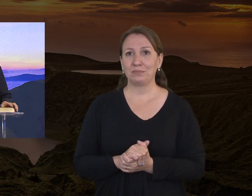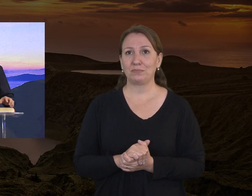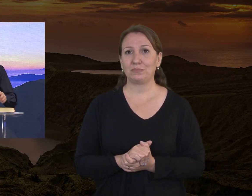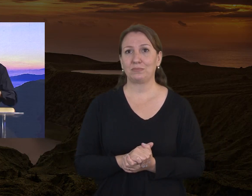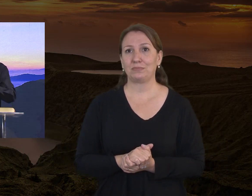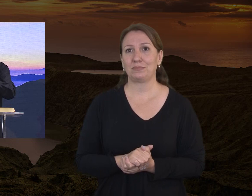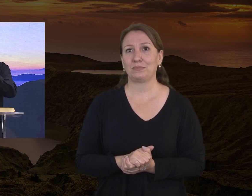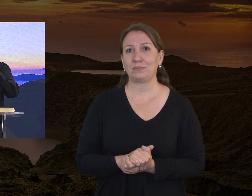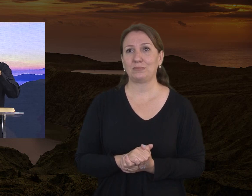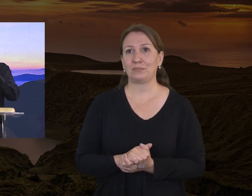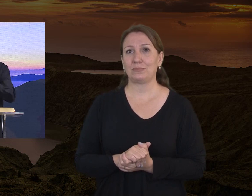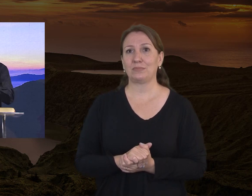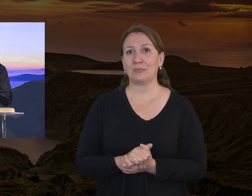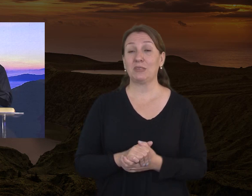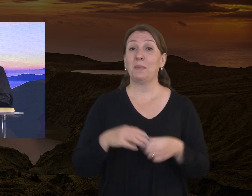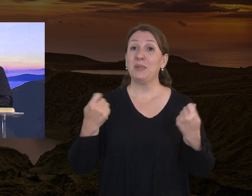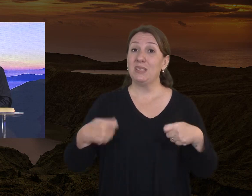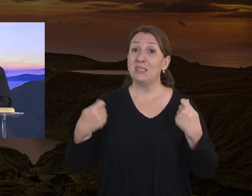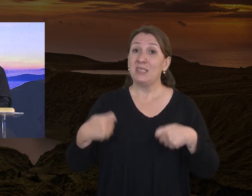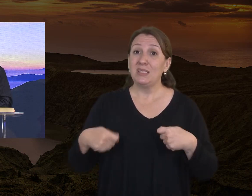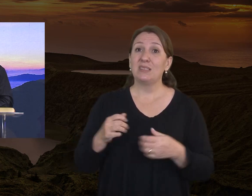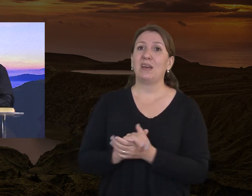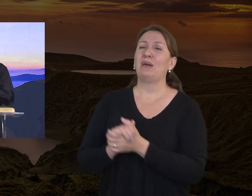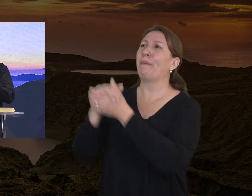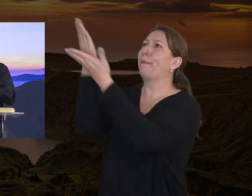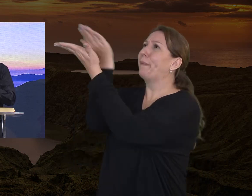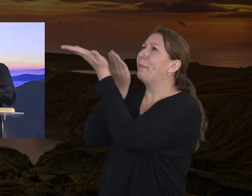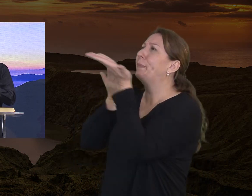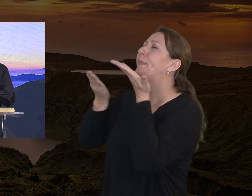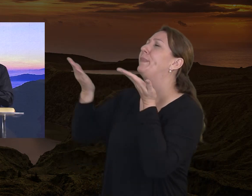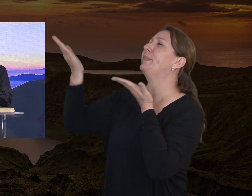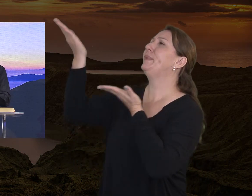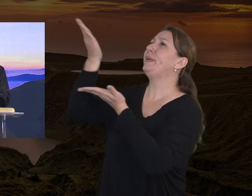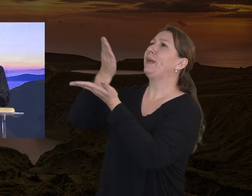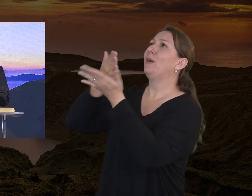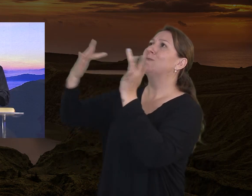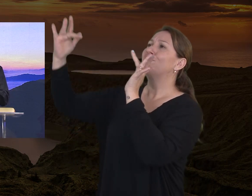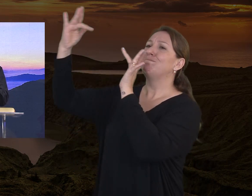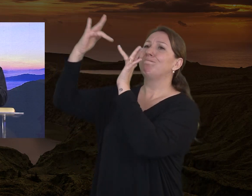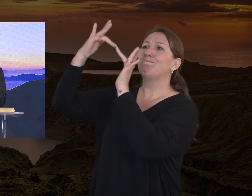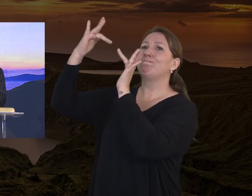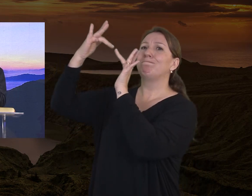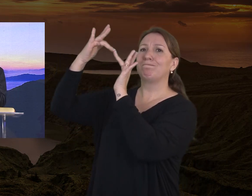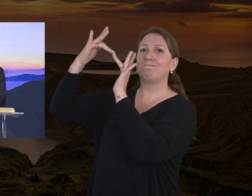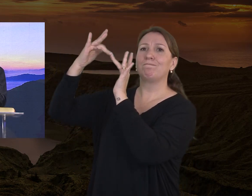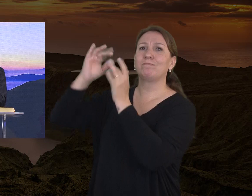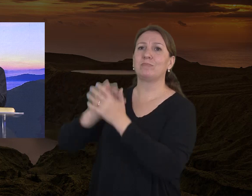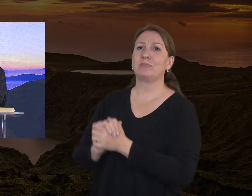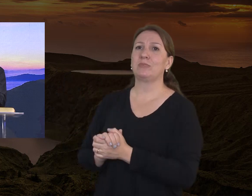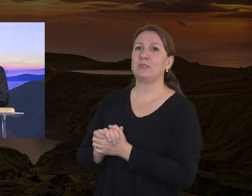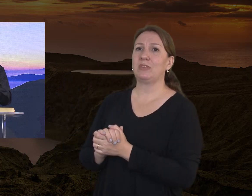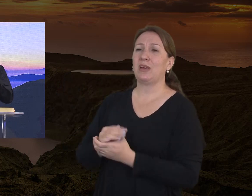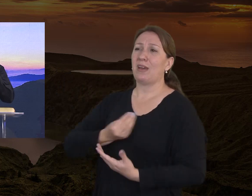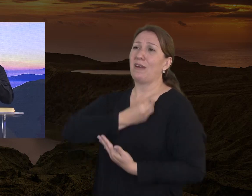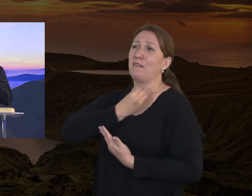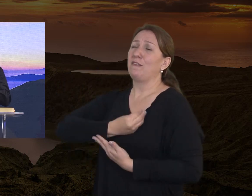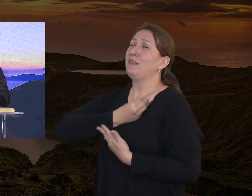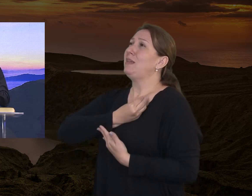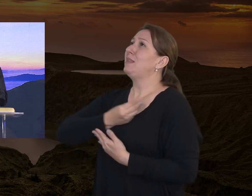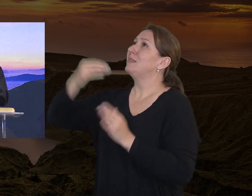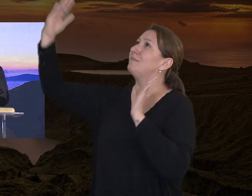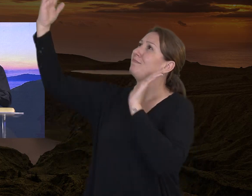Vá até o Santo dos Santos. Viva como um homem que vive na presença do Senhor, na